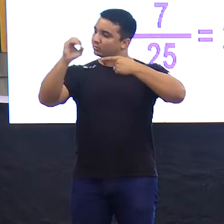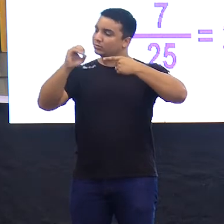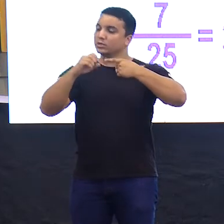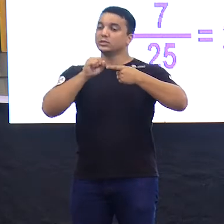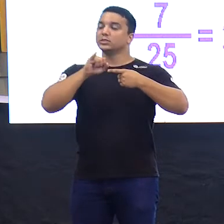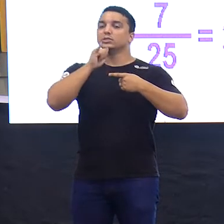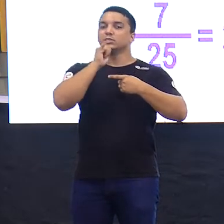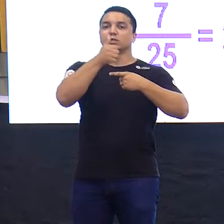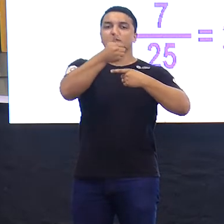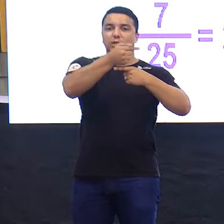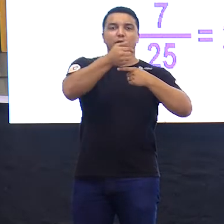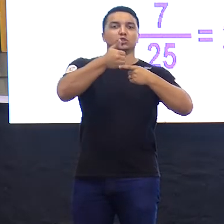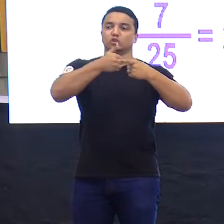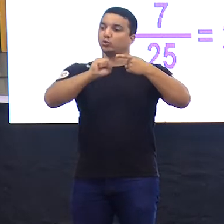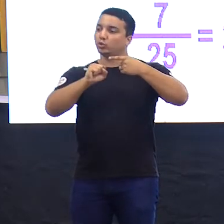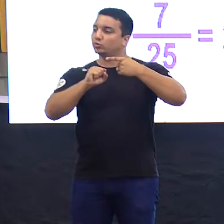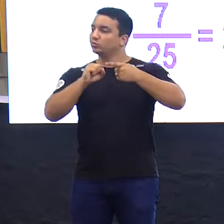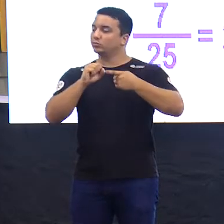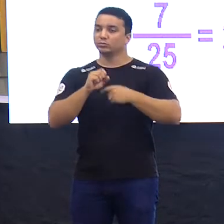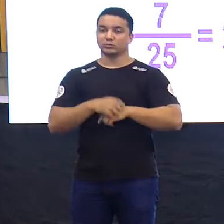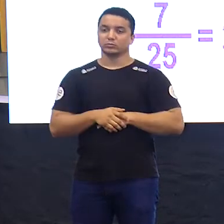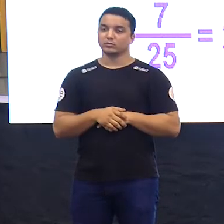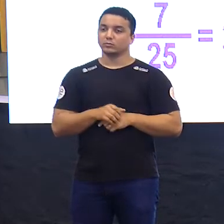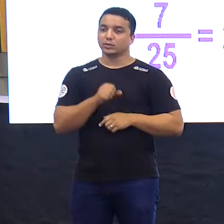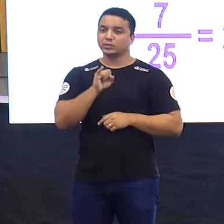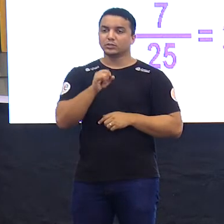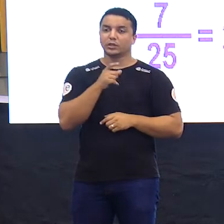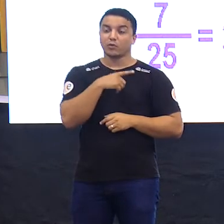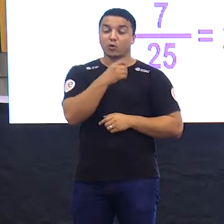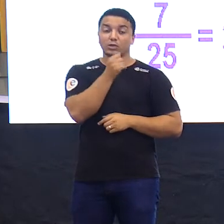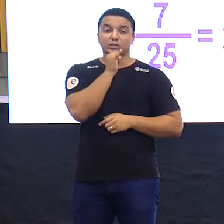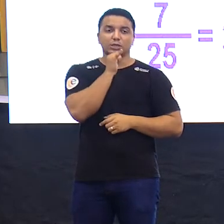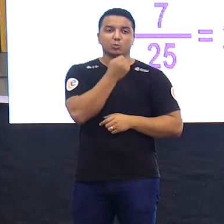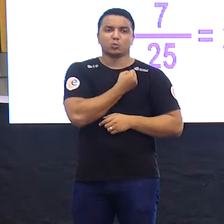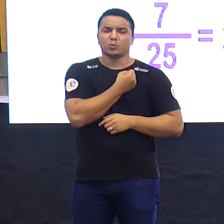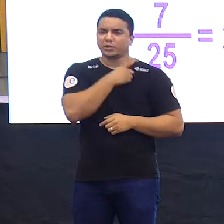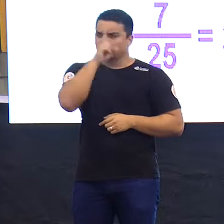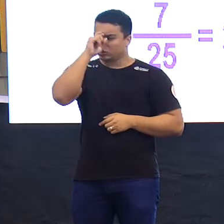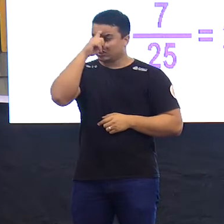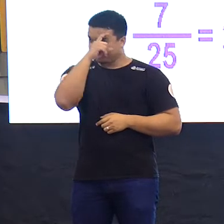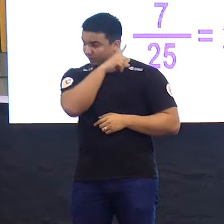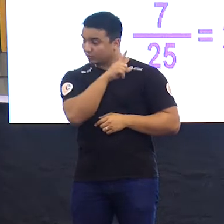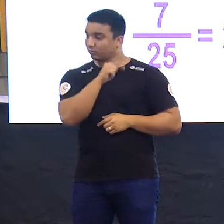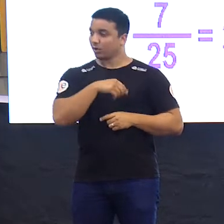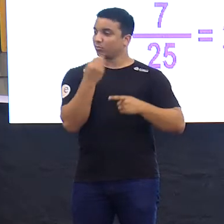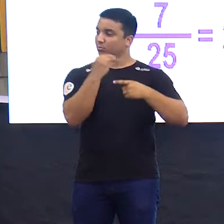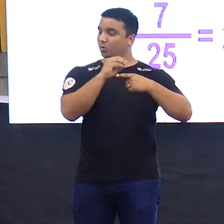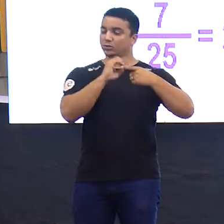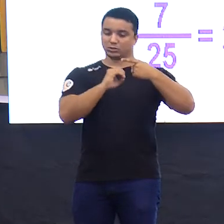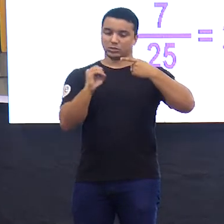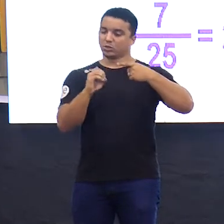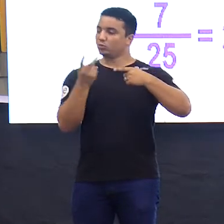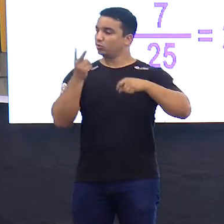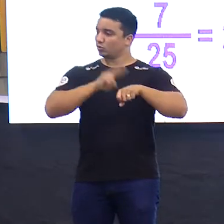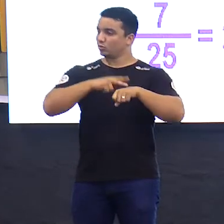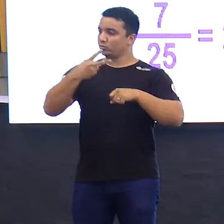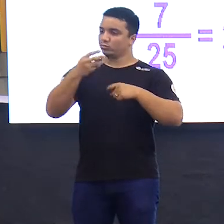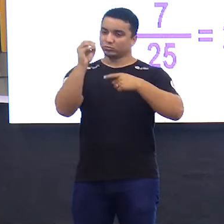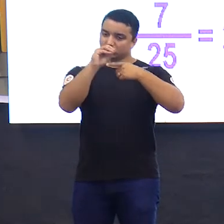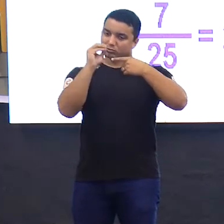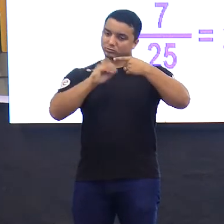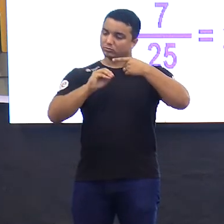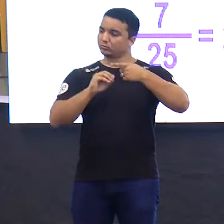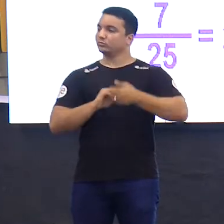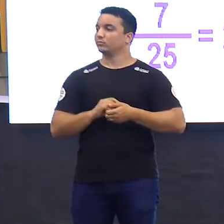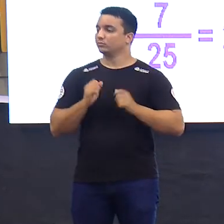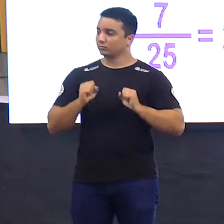7 sobre 18, acrescentava os 2. Se for um número difícil, tu acrescenta os 2 zeros. Aí me